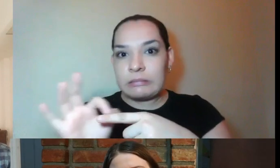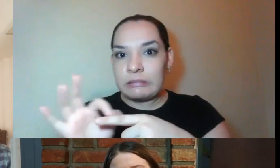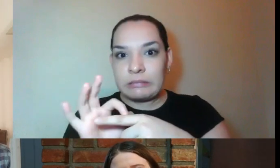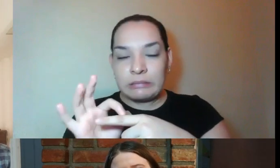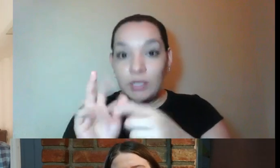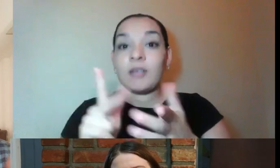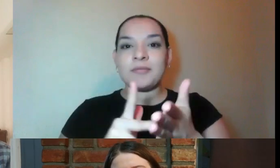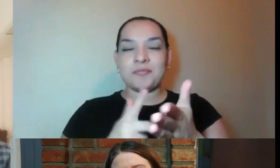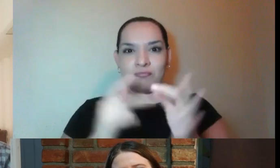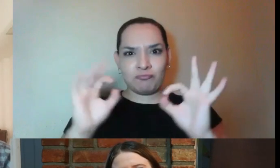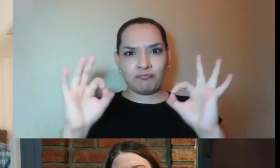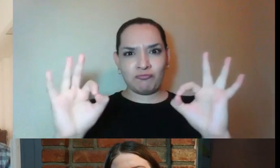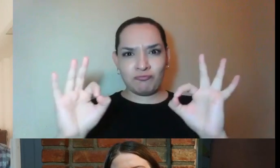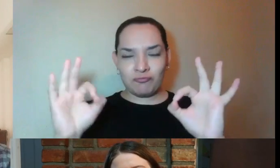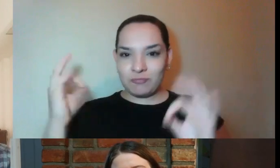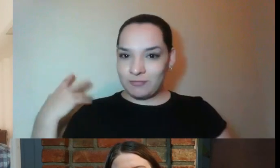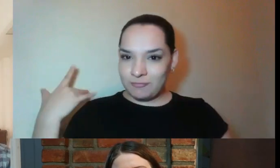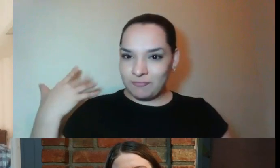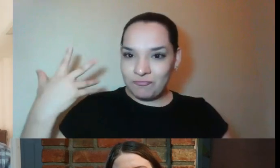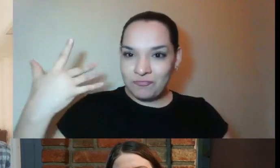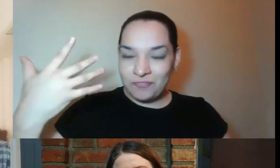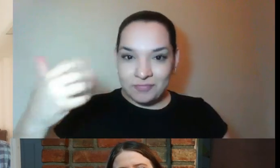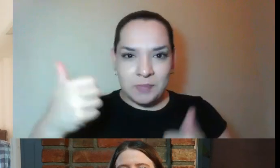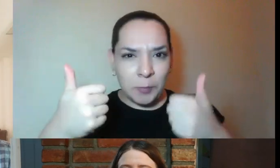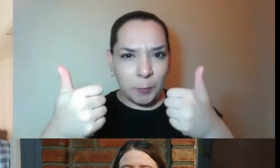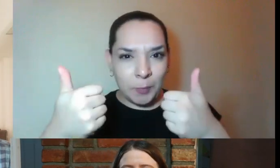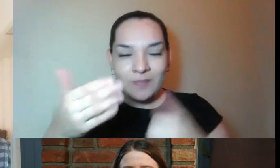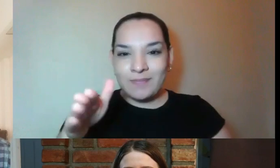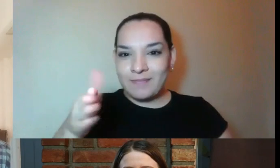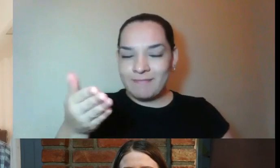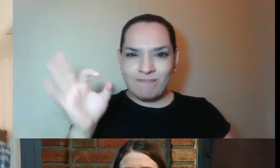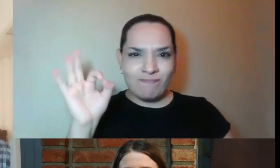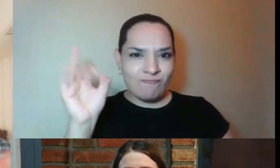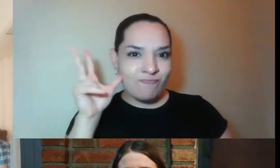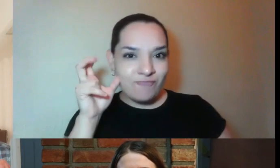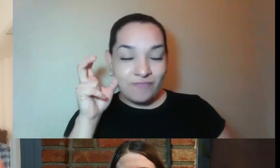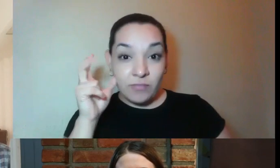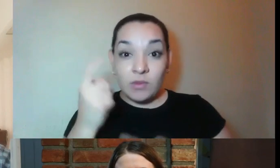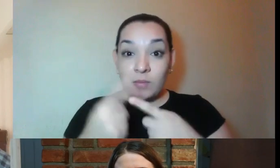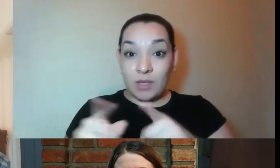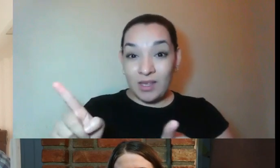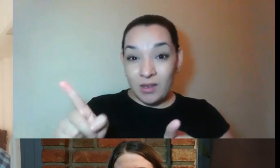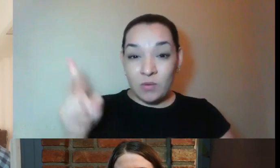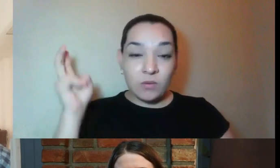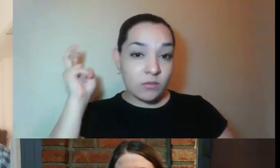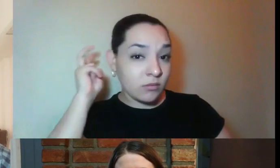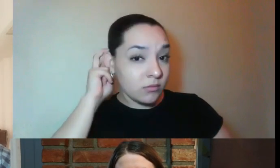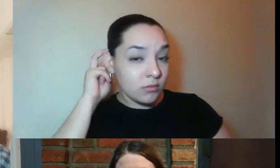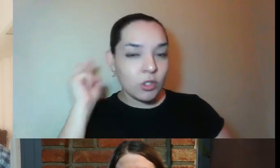aquí utilizando el implante coclear y escuchando. ¿Y por qué digo una herramienta?